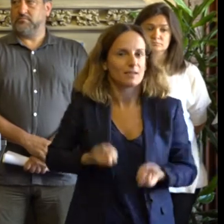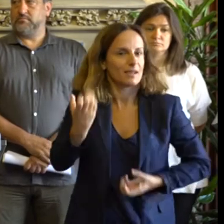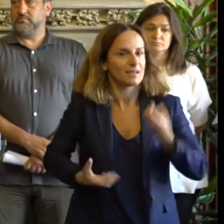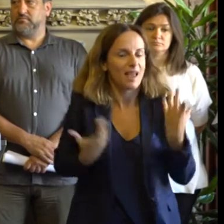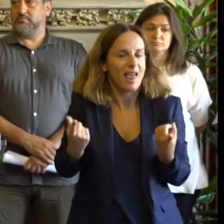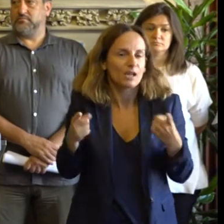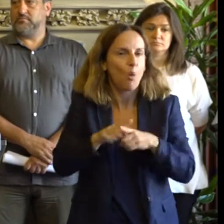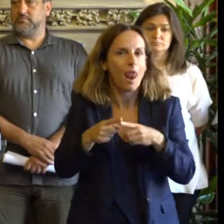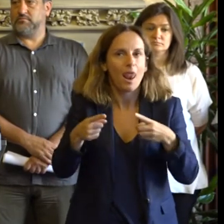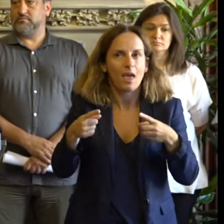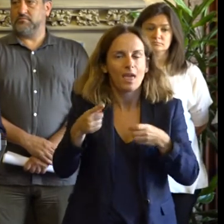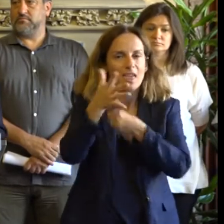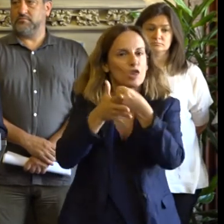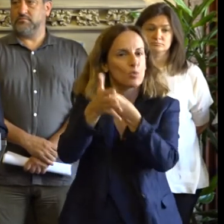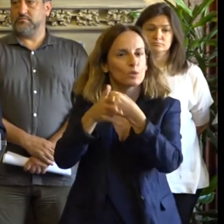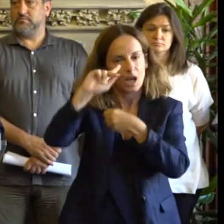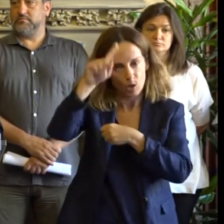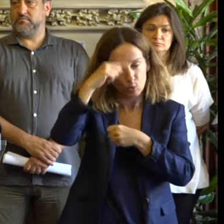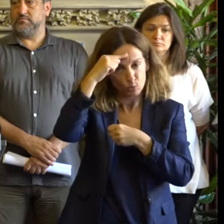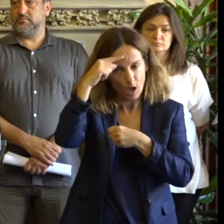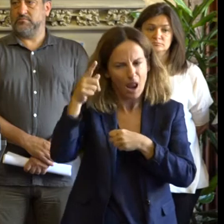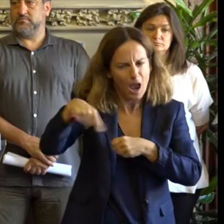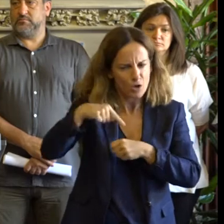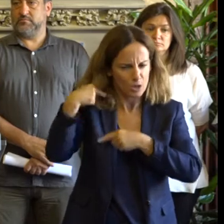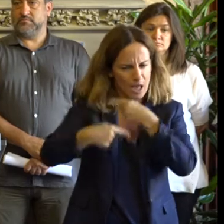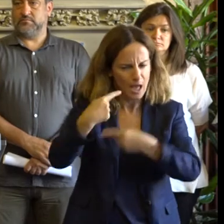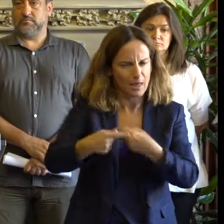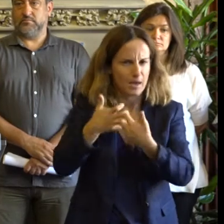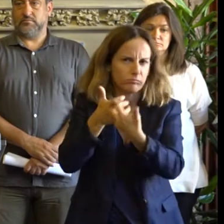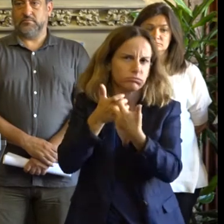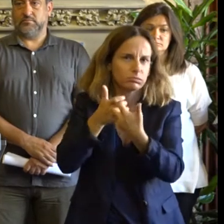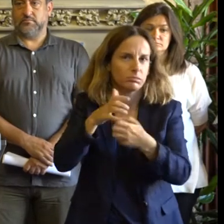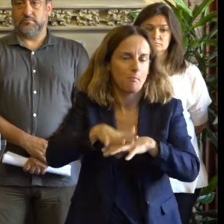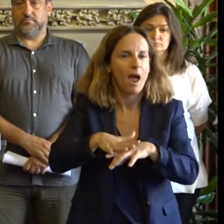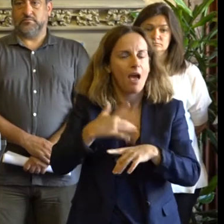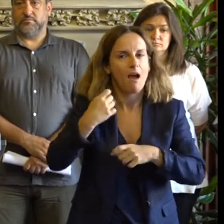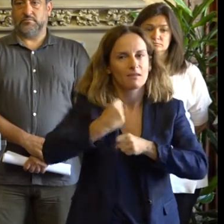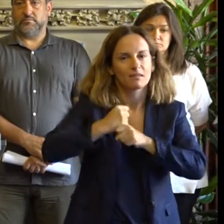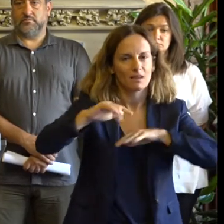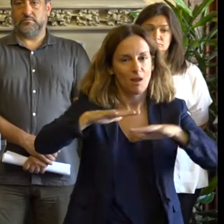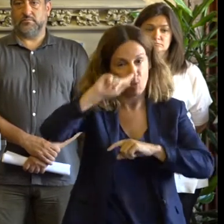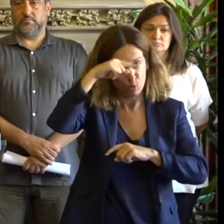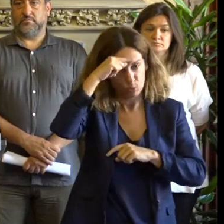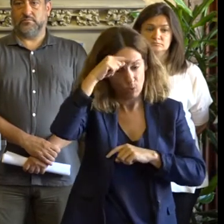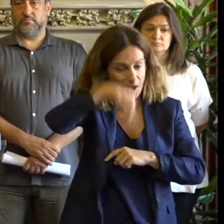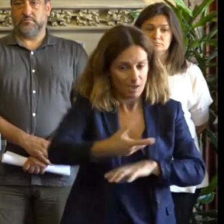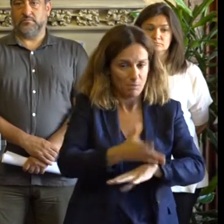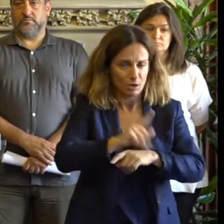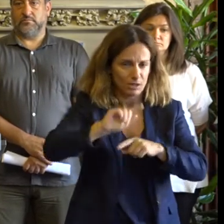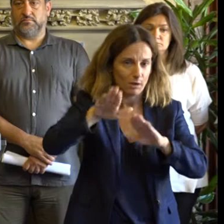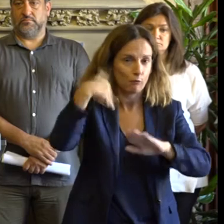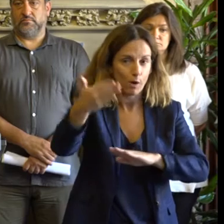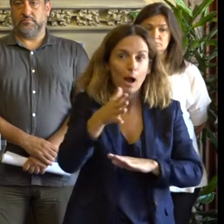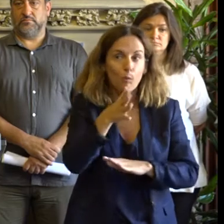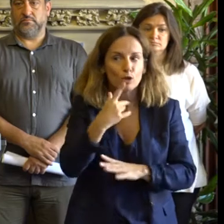arribar les seves propostes dins i fora de casa nostra. Per això han recuperat els Premis Mallorca de Creació Literària.